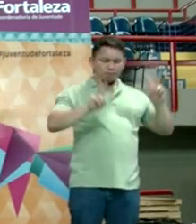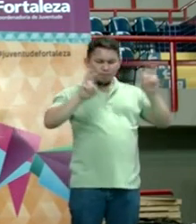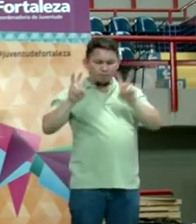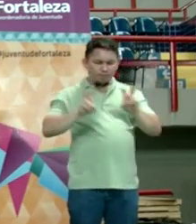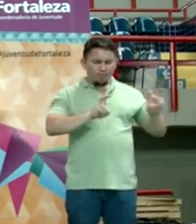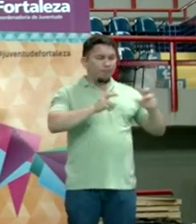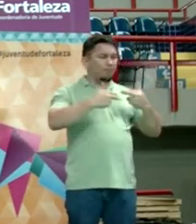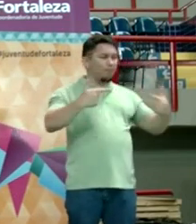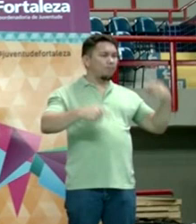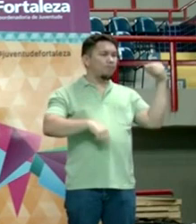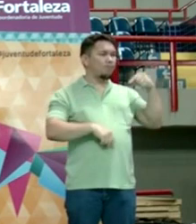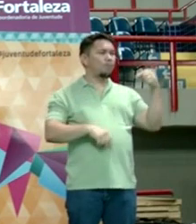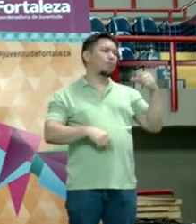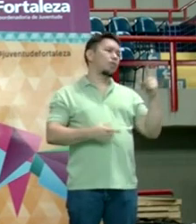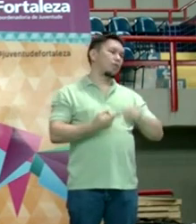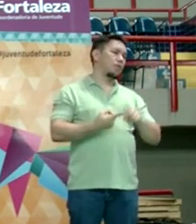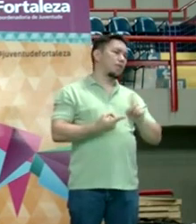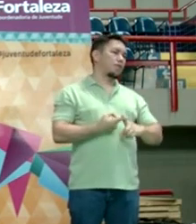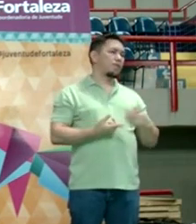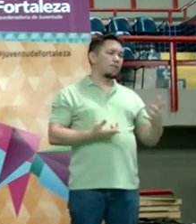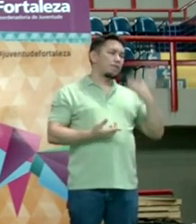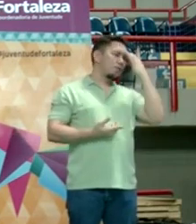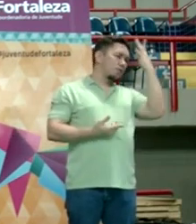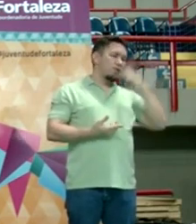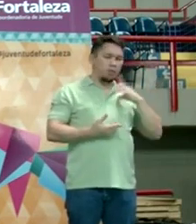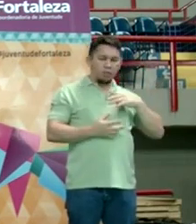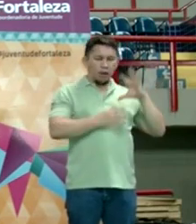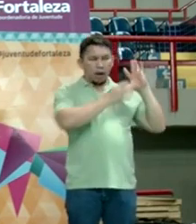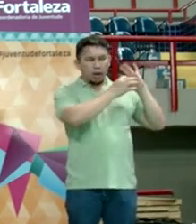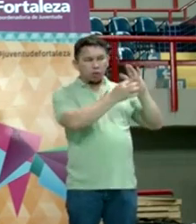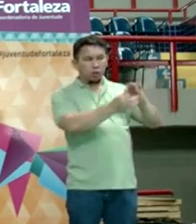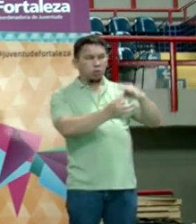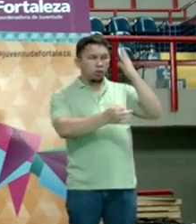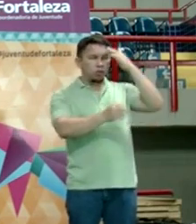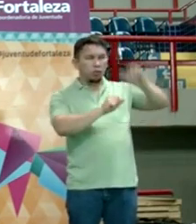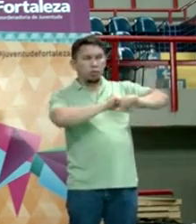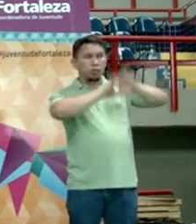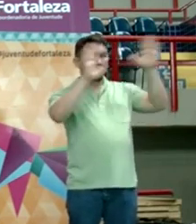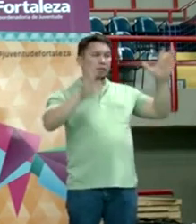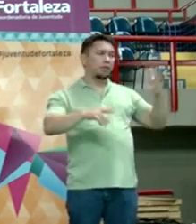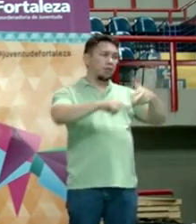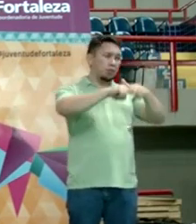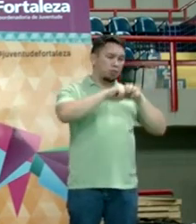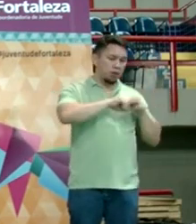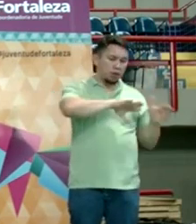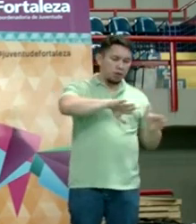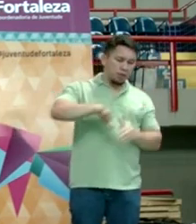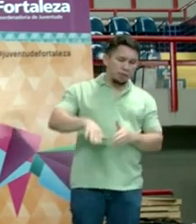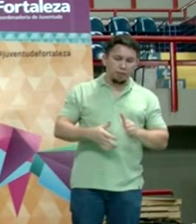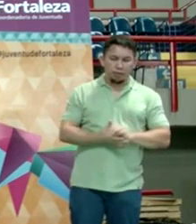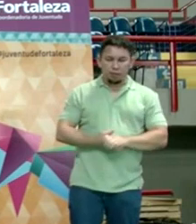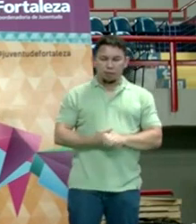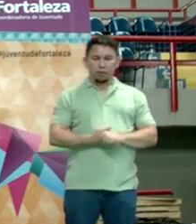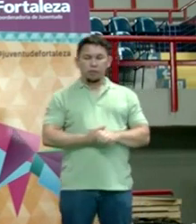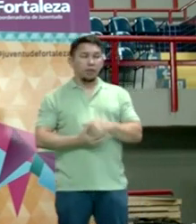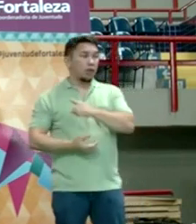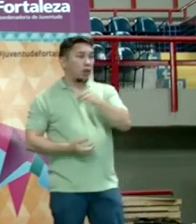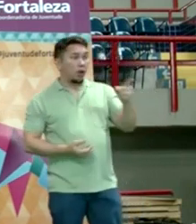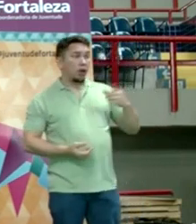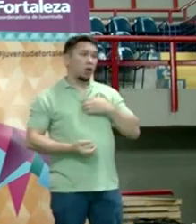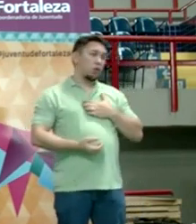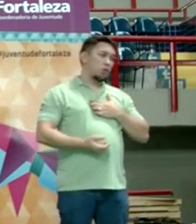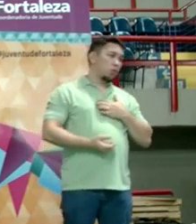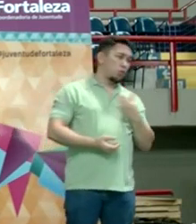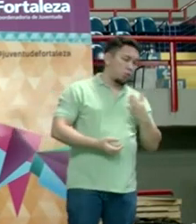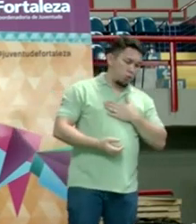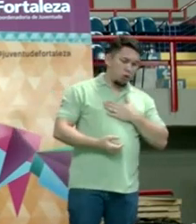bem interessantes, esses assuntos até que são fáceis de contextualizar. Queridos, eu sempre gosto de começar a nossa aula com